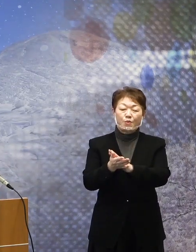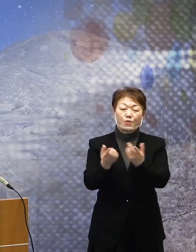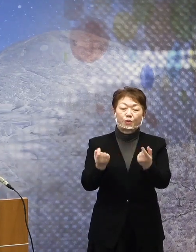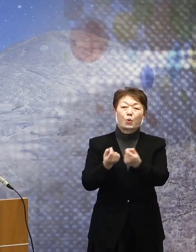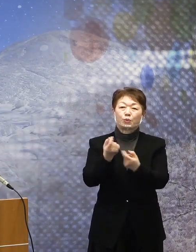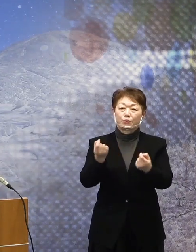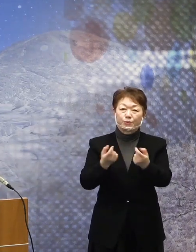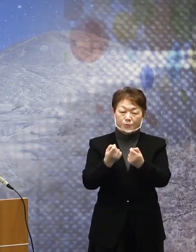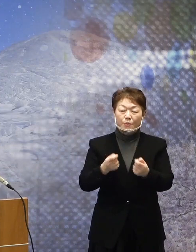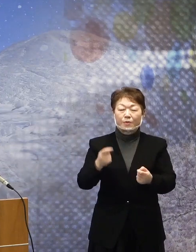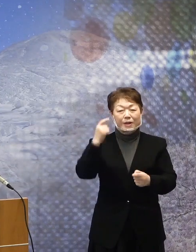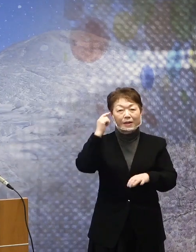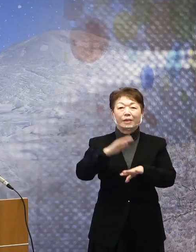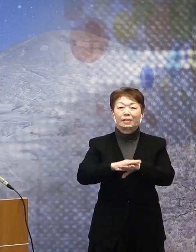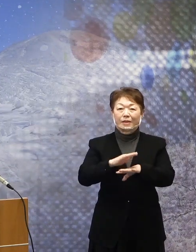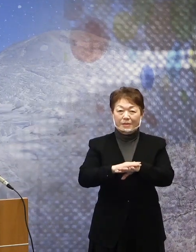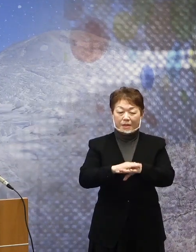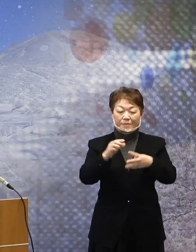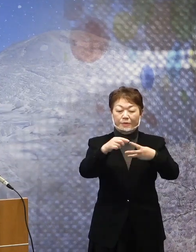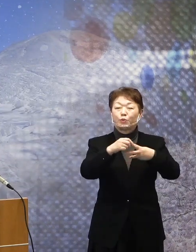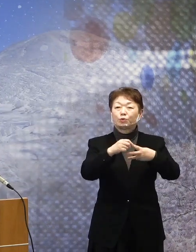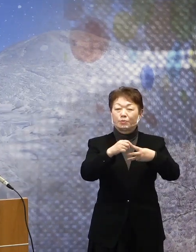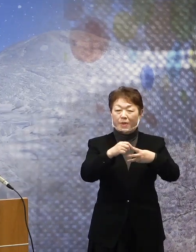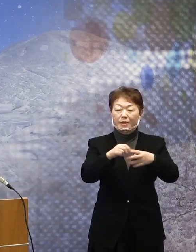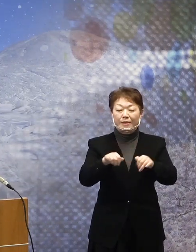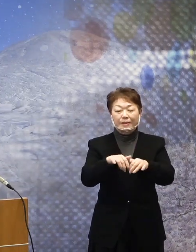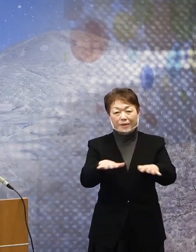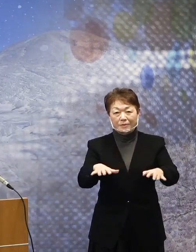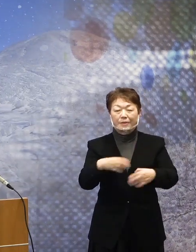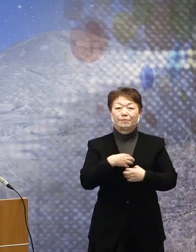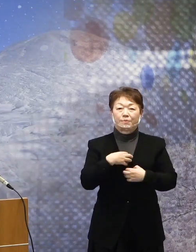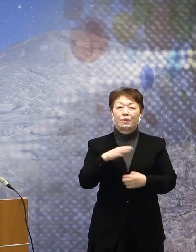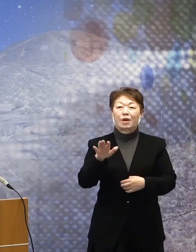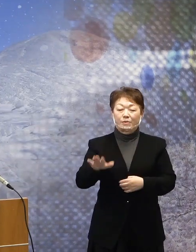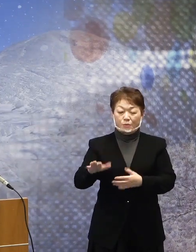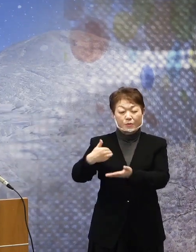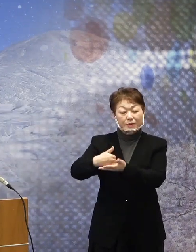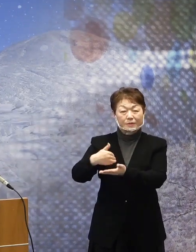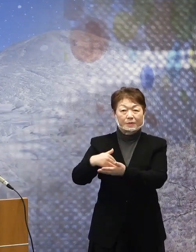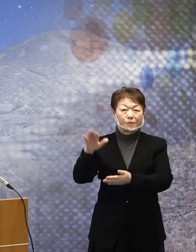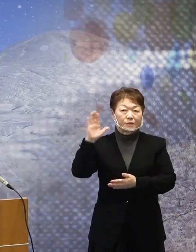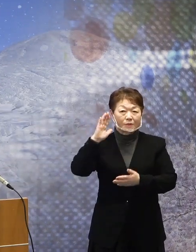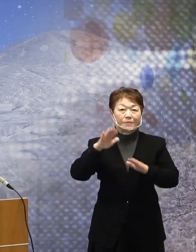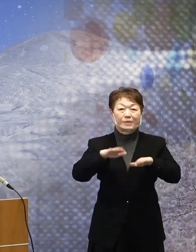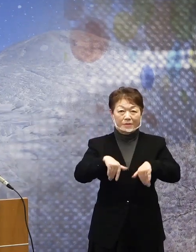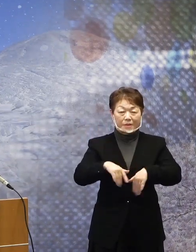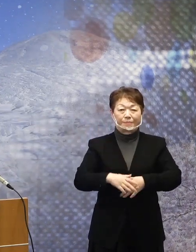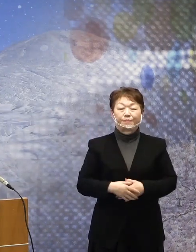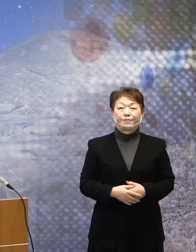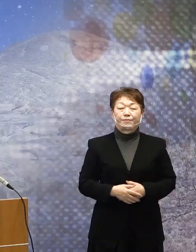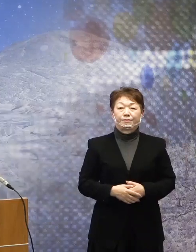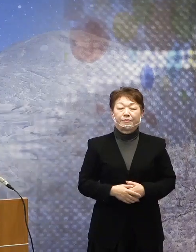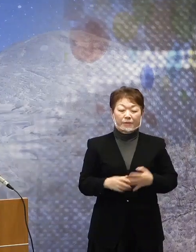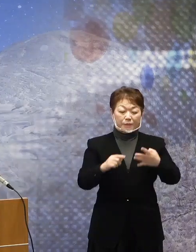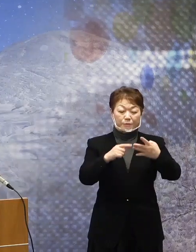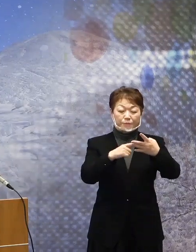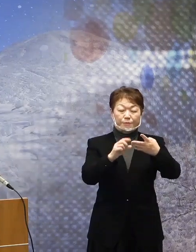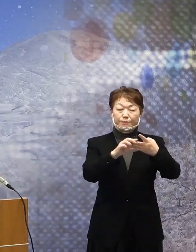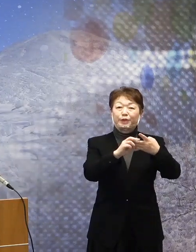認識である、いずれも飲食店と利用した感染の広がりであるという説明を受けました。一方で3